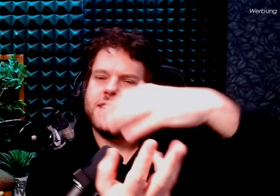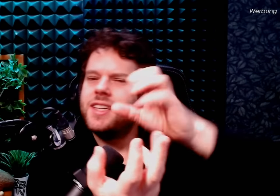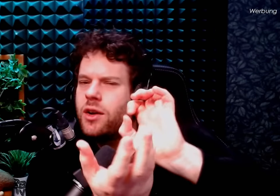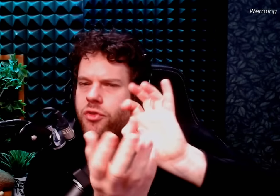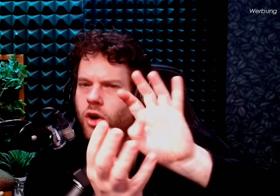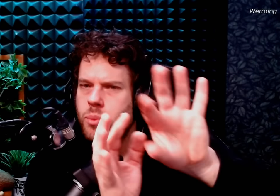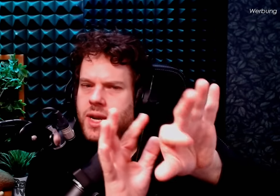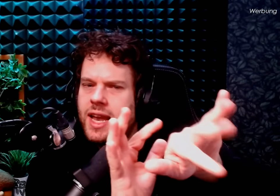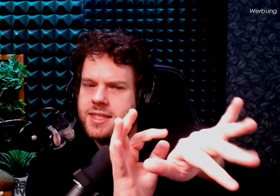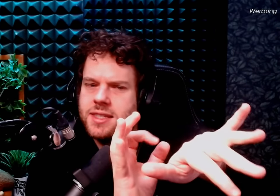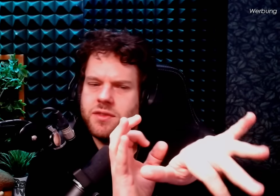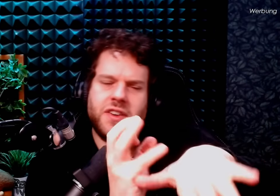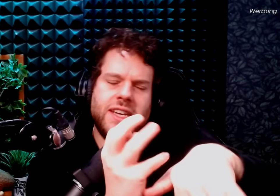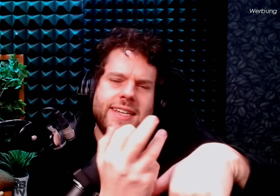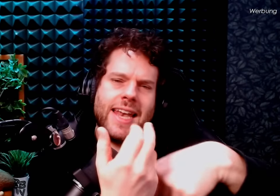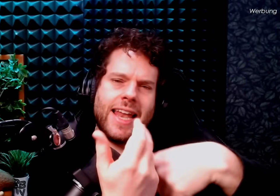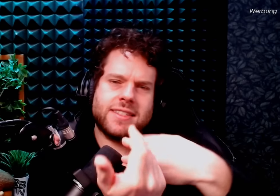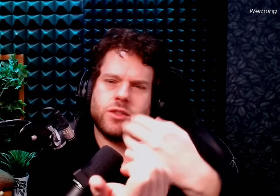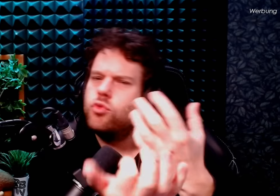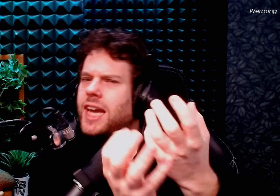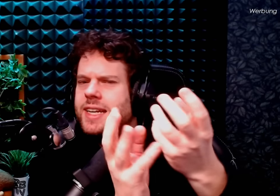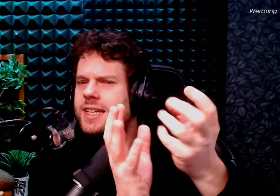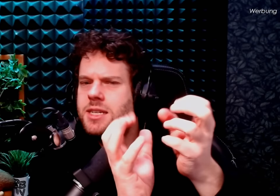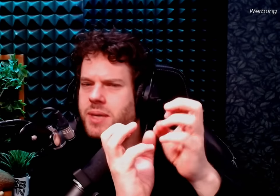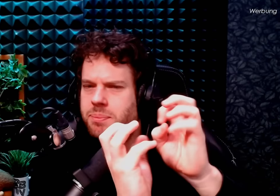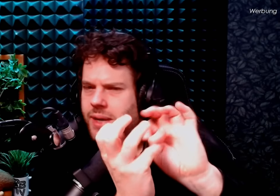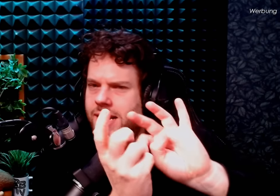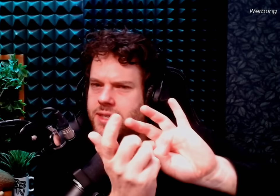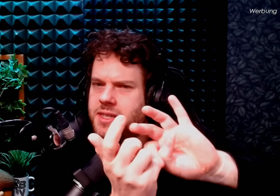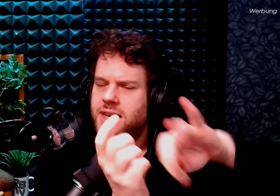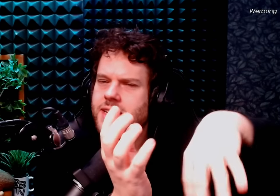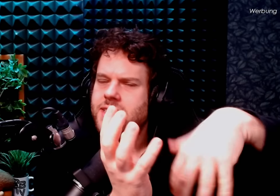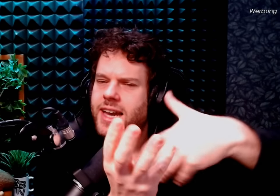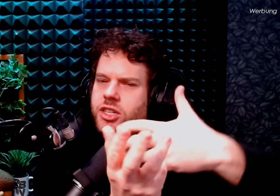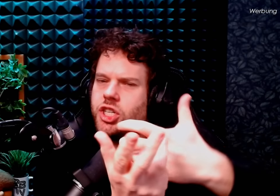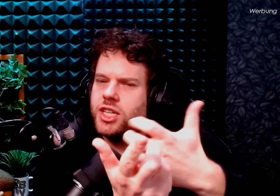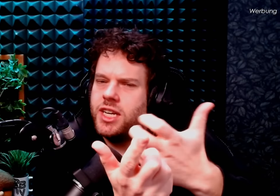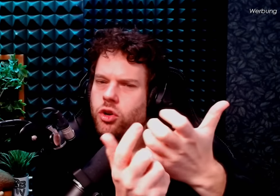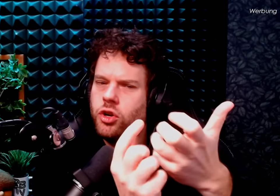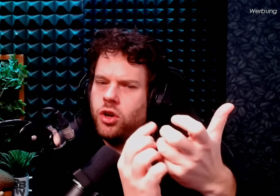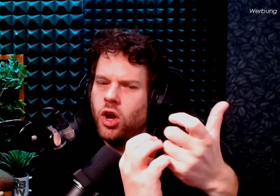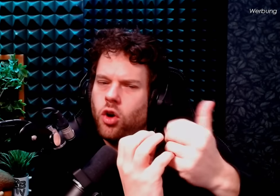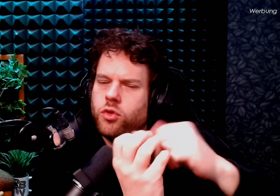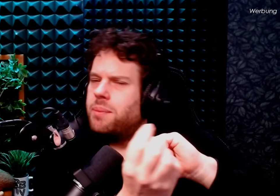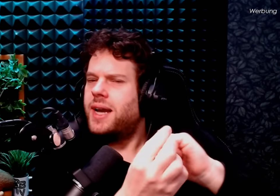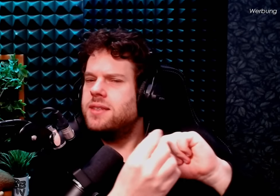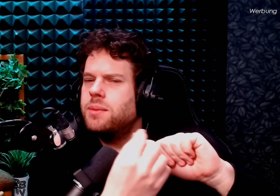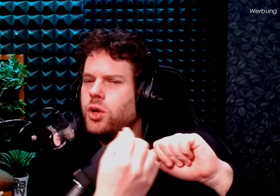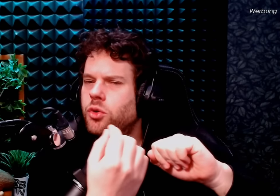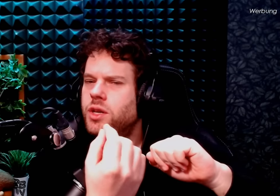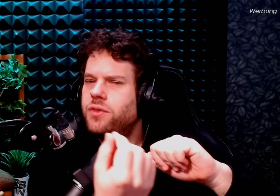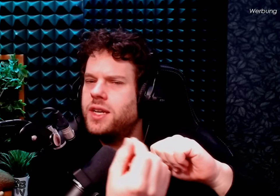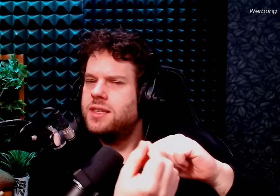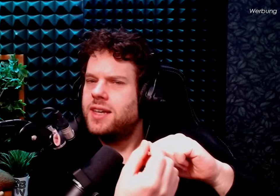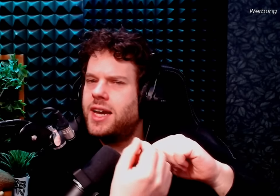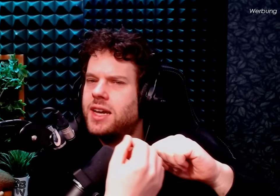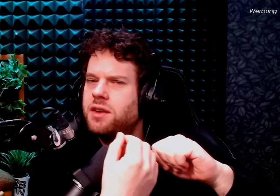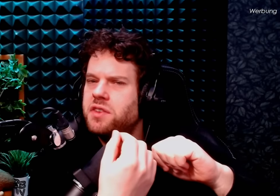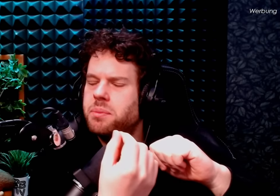sich ihre Formen lassen, finden lassen. sind unendlich Bilder, die da entstehen können. Und gemeinsam rühren wir die Zeit einfach